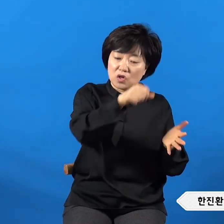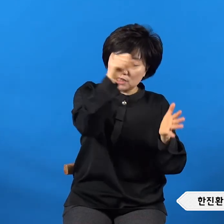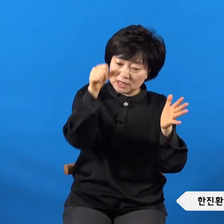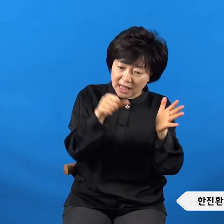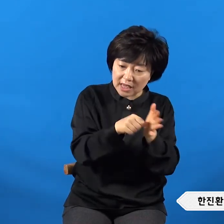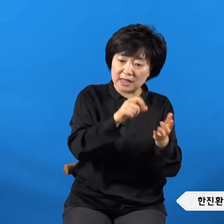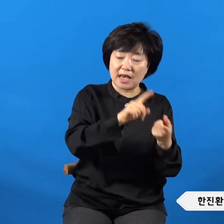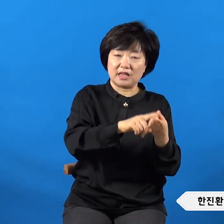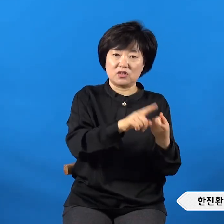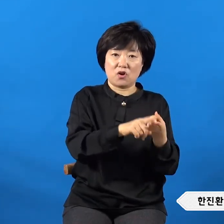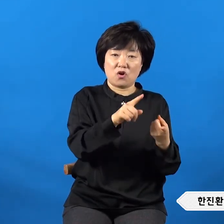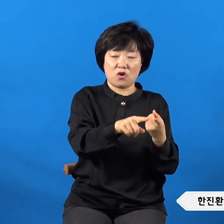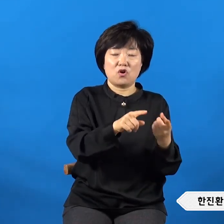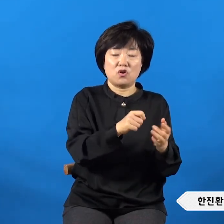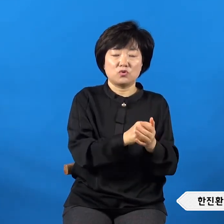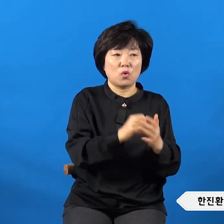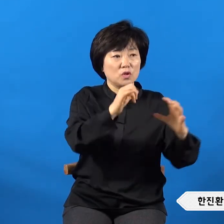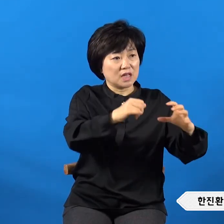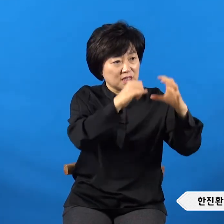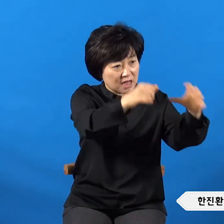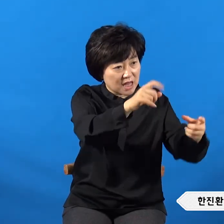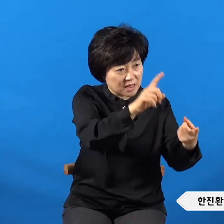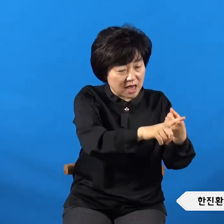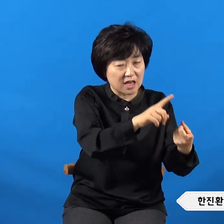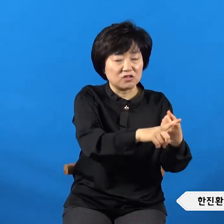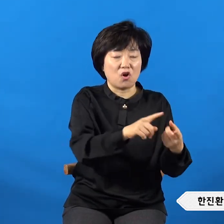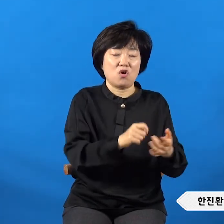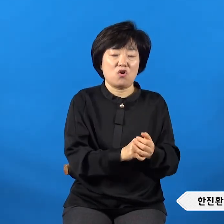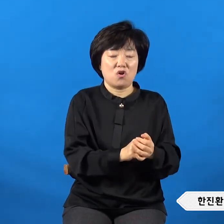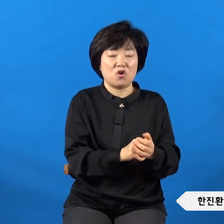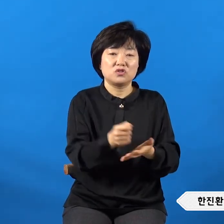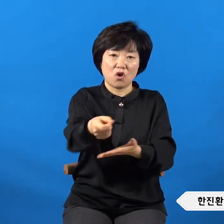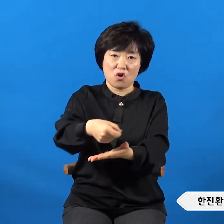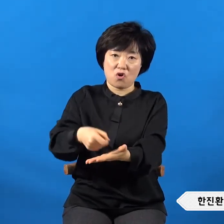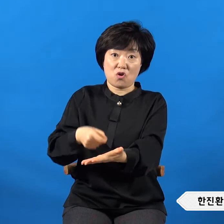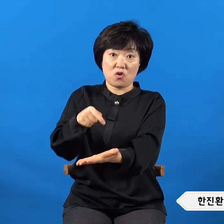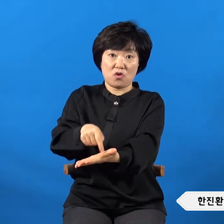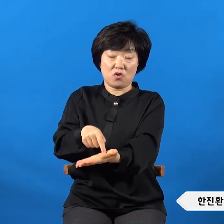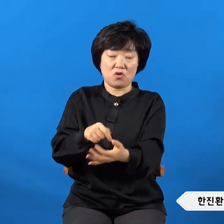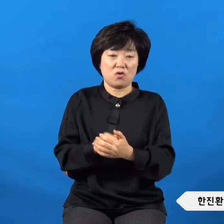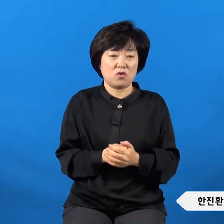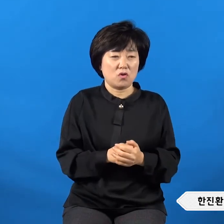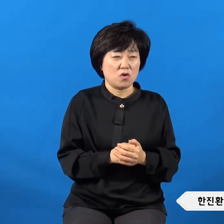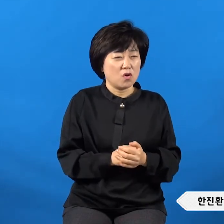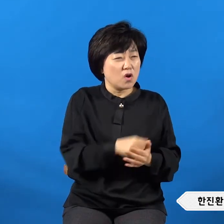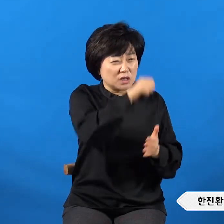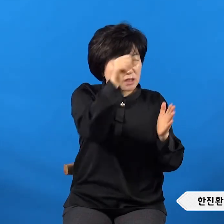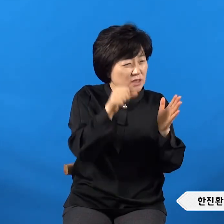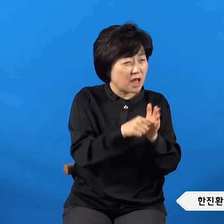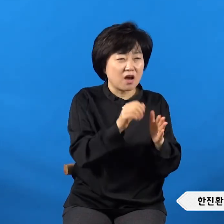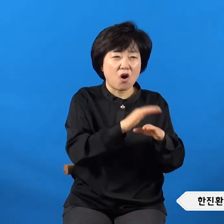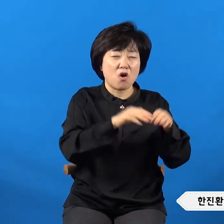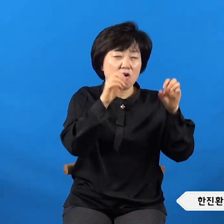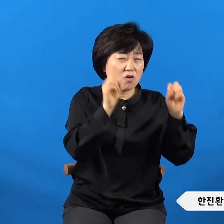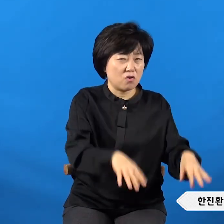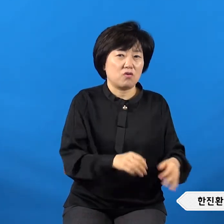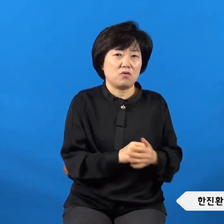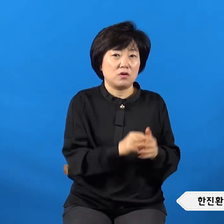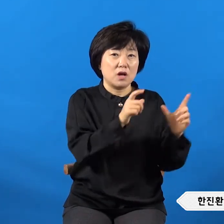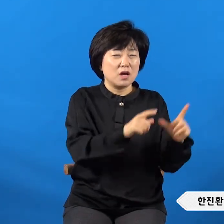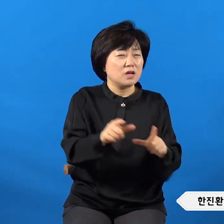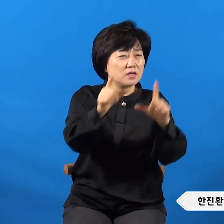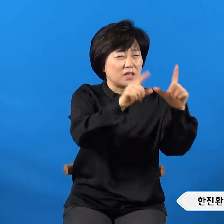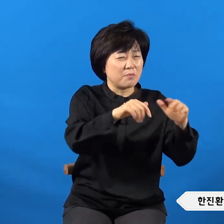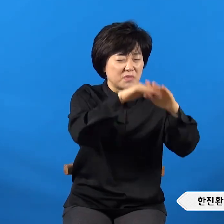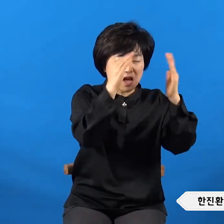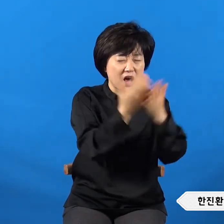내다봅니다. 그래서 인생은 헛된 것이다. 삶은 부질없고 허무한 것이다. 그 얘기를